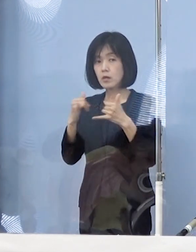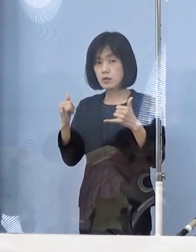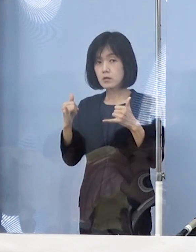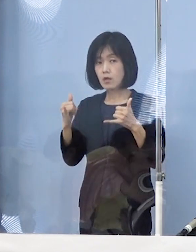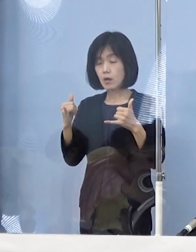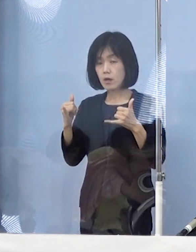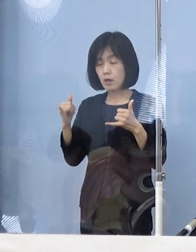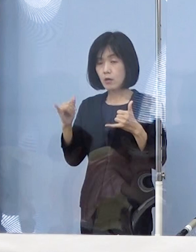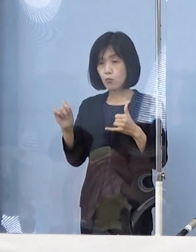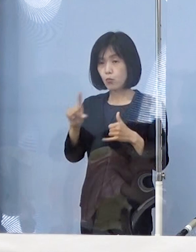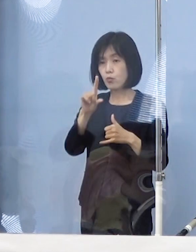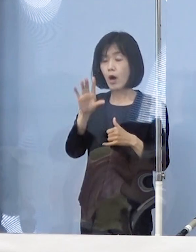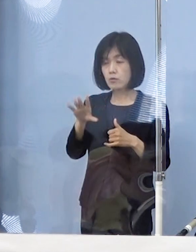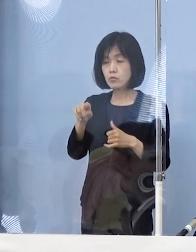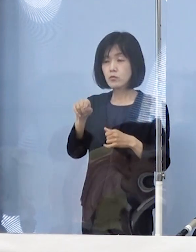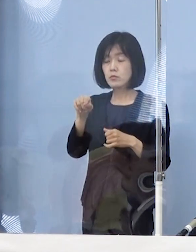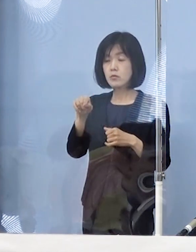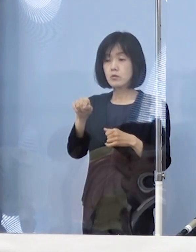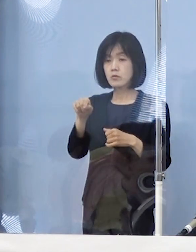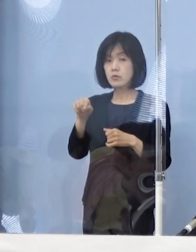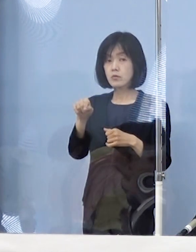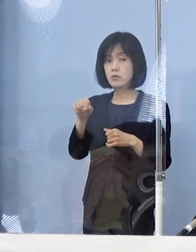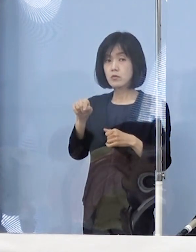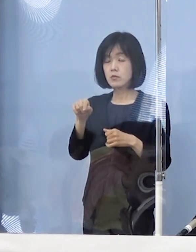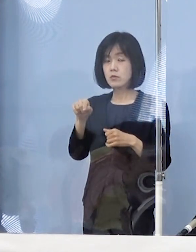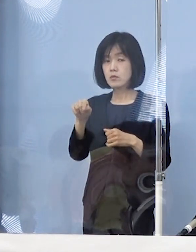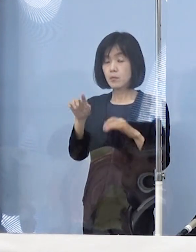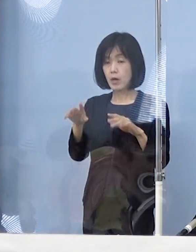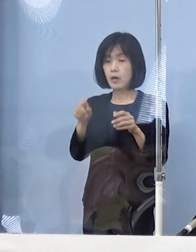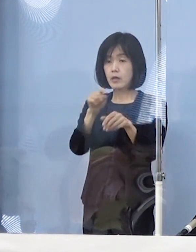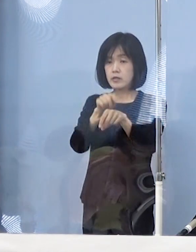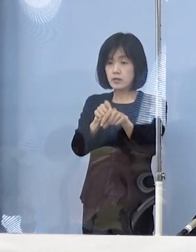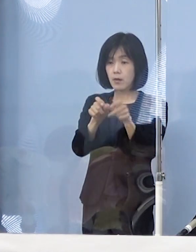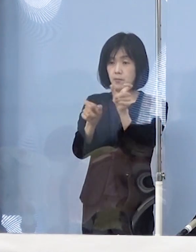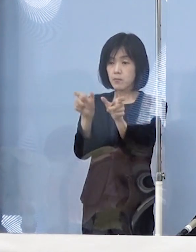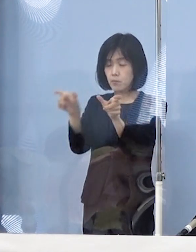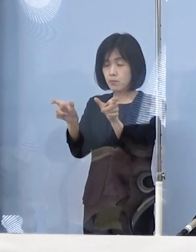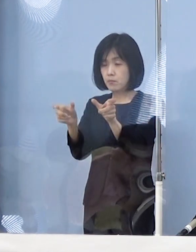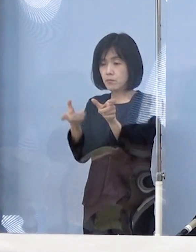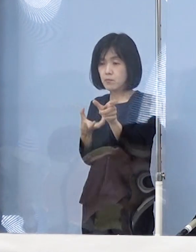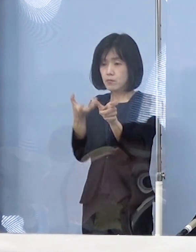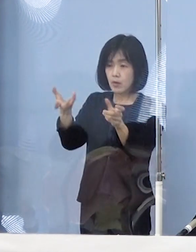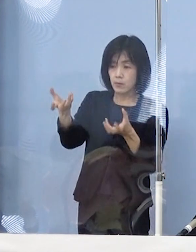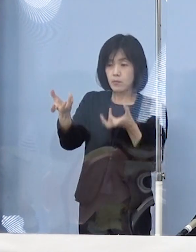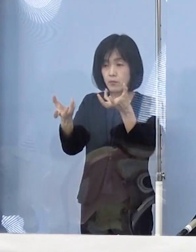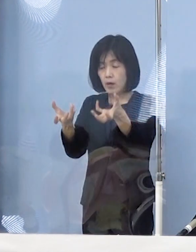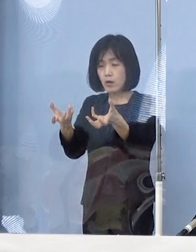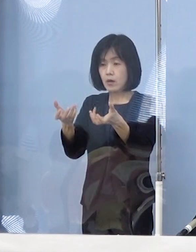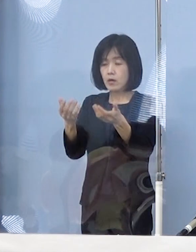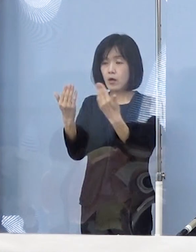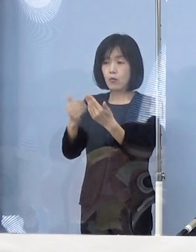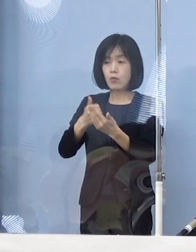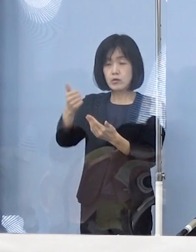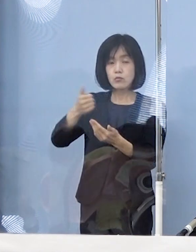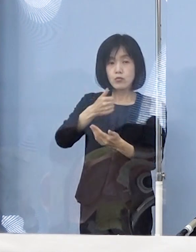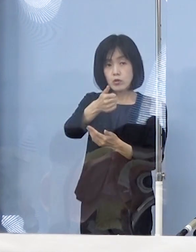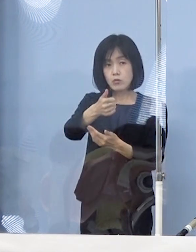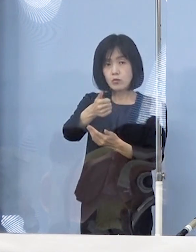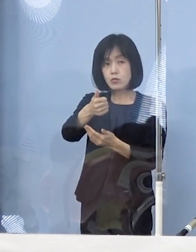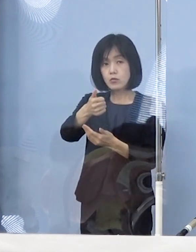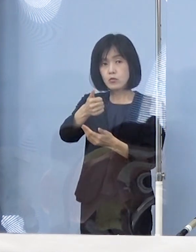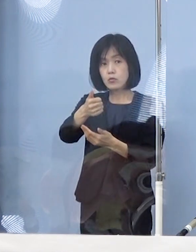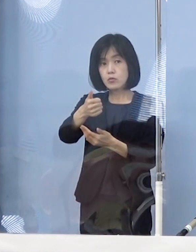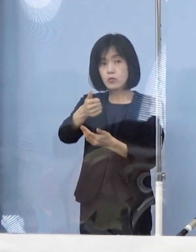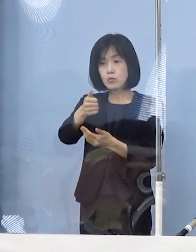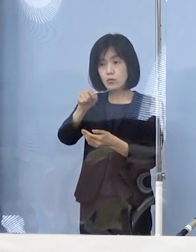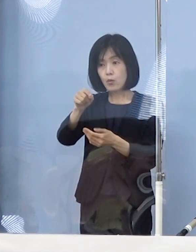いますが、今のところ分散登校とか時差登校が適用されている学校など